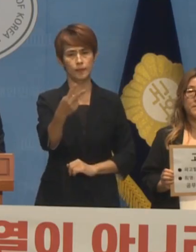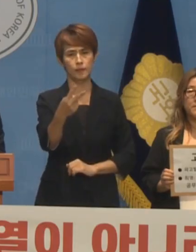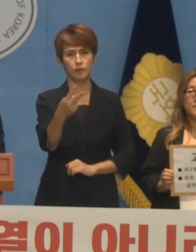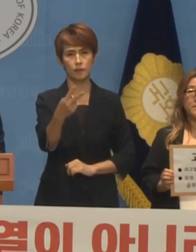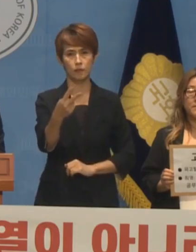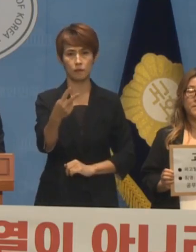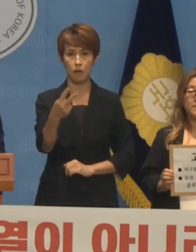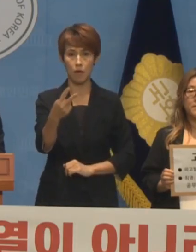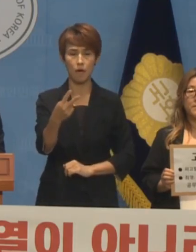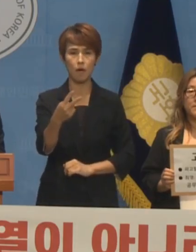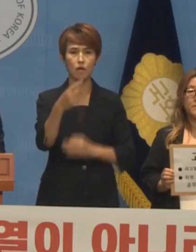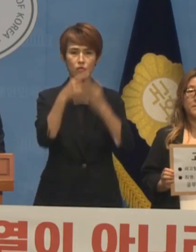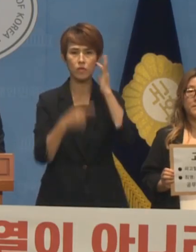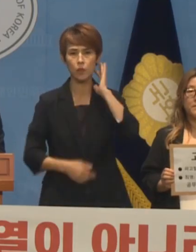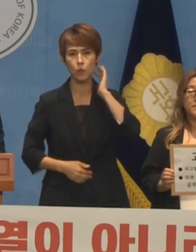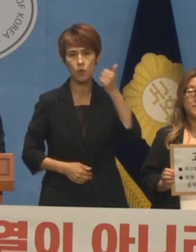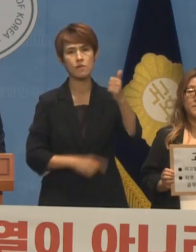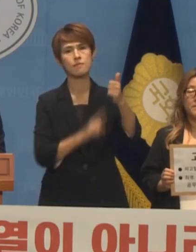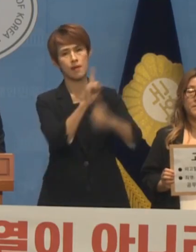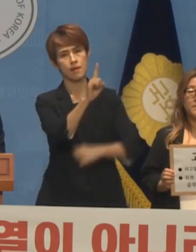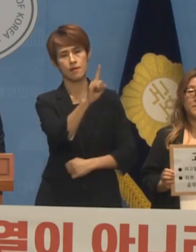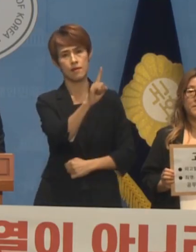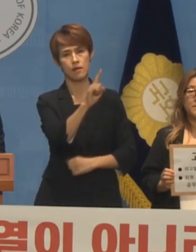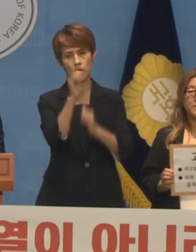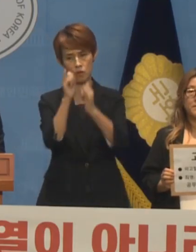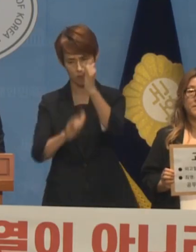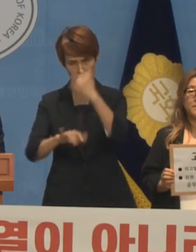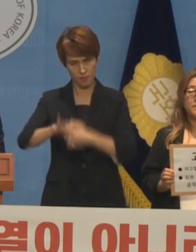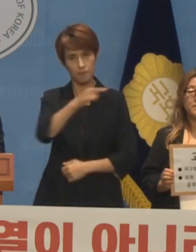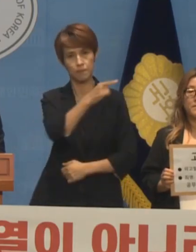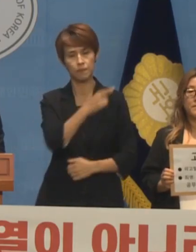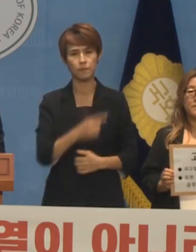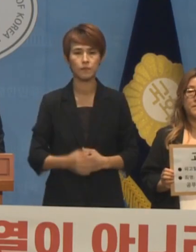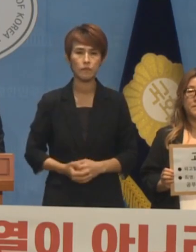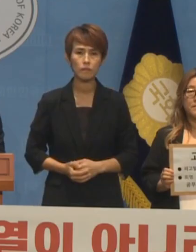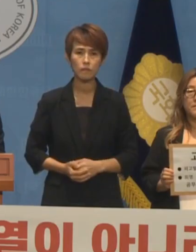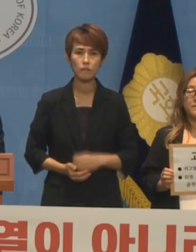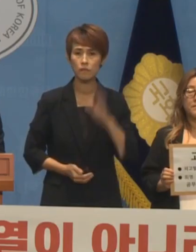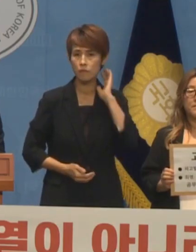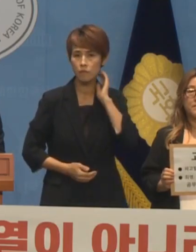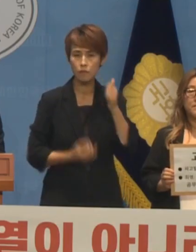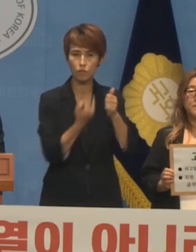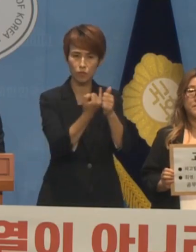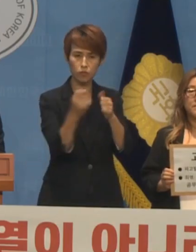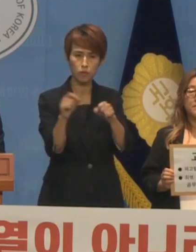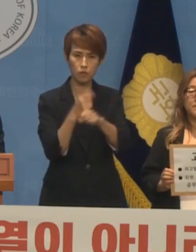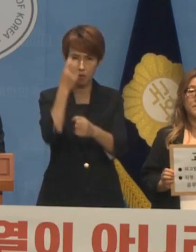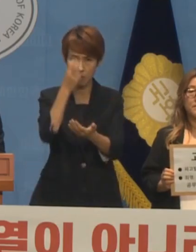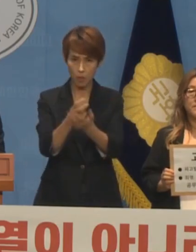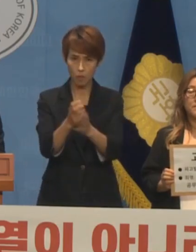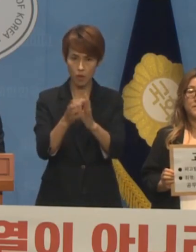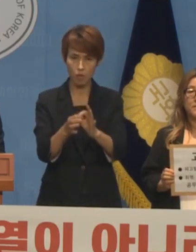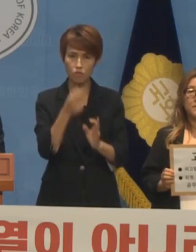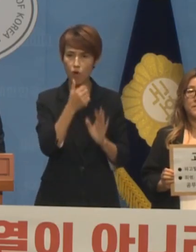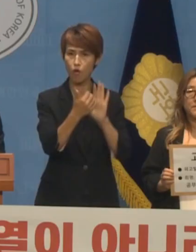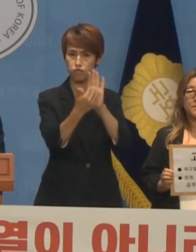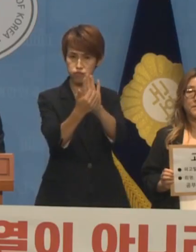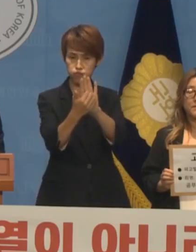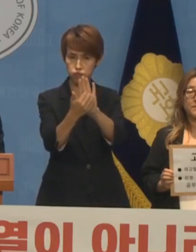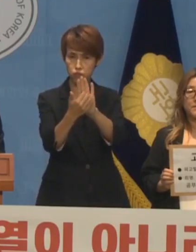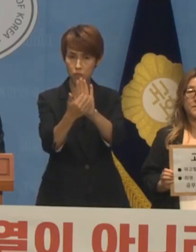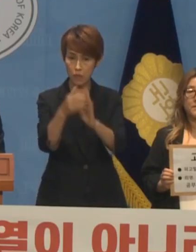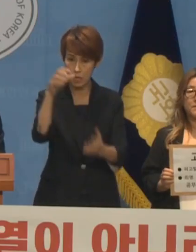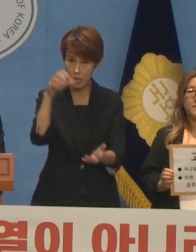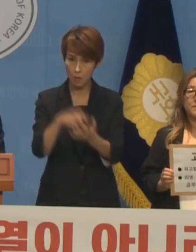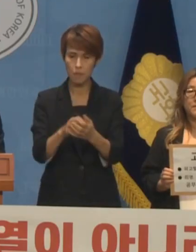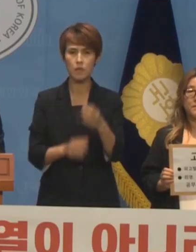대통령은 윤석열 대통령이 헌정사상 유일합니다. 김건희 여사 특검 법안에 대한 거부권 행사까지 합치면